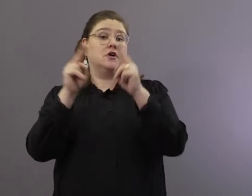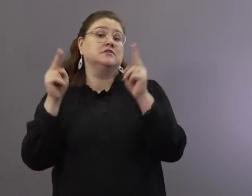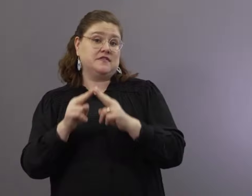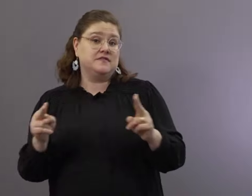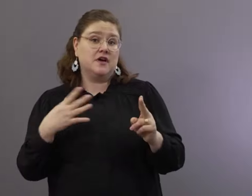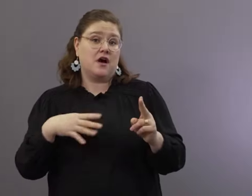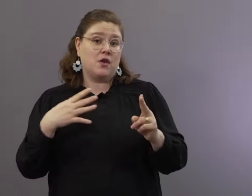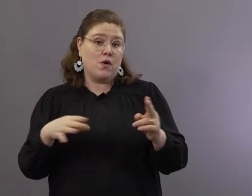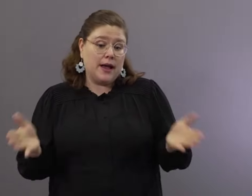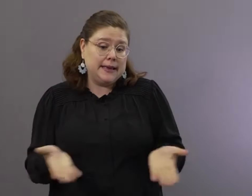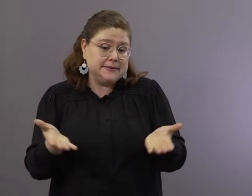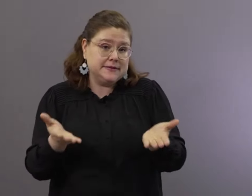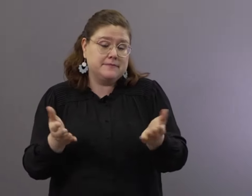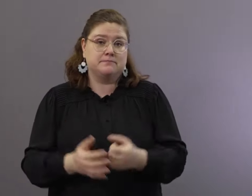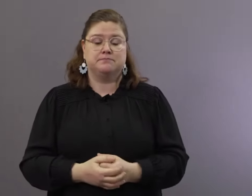kansainvälisestikin.